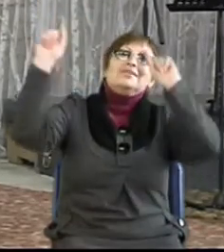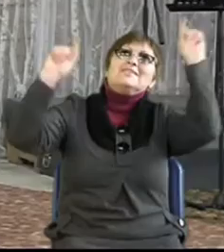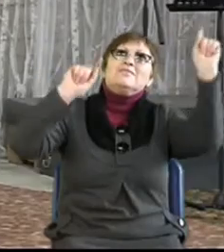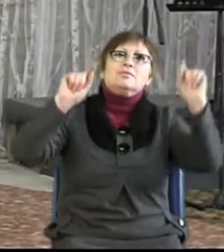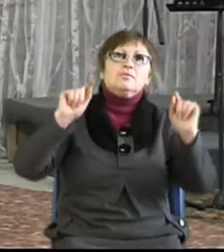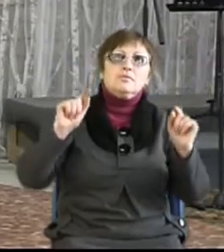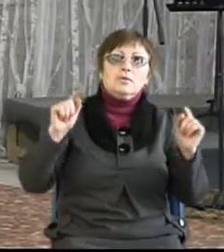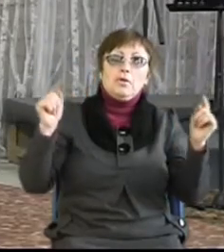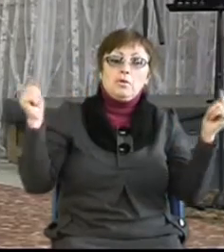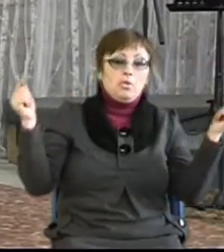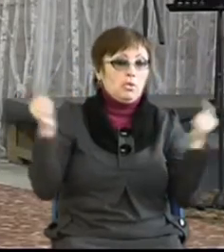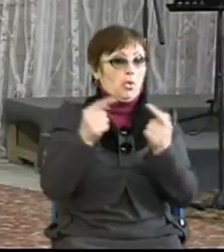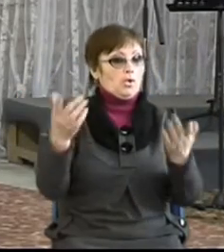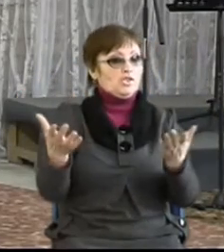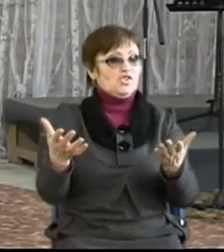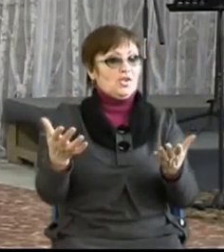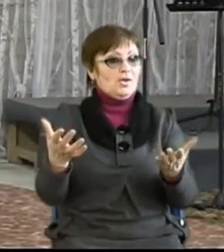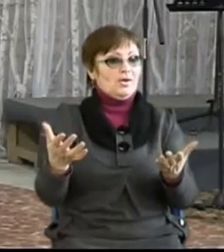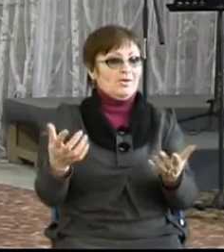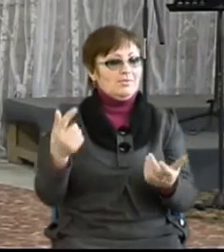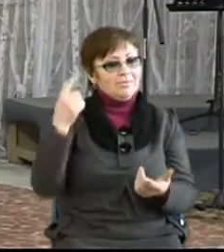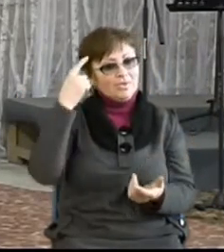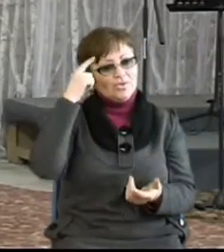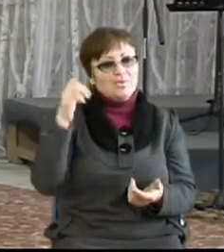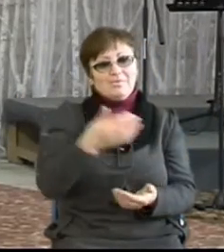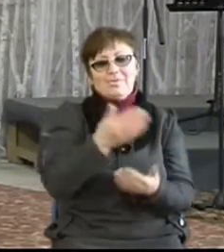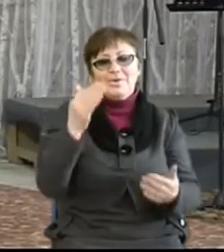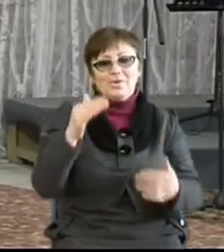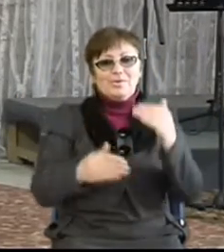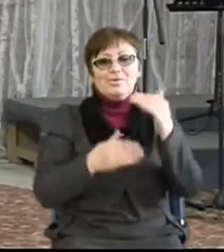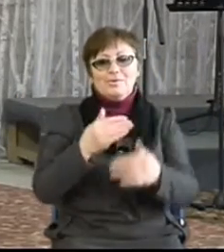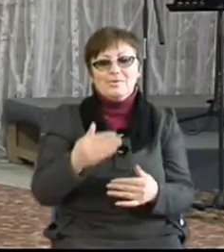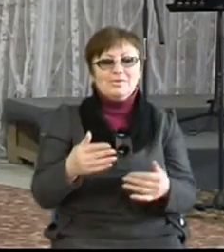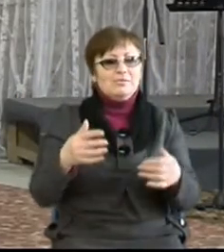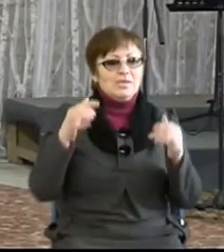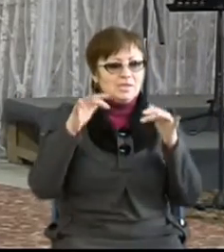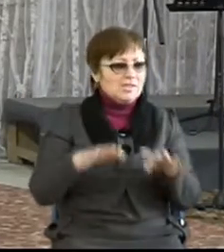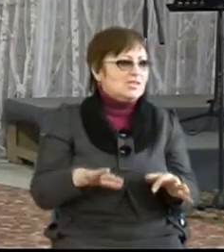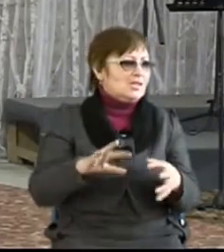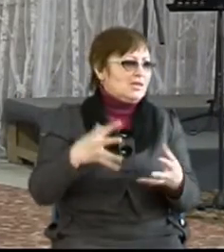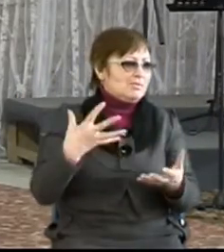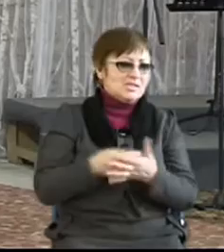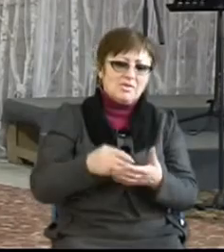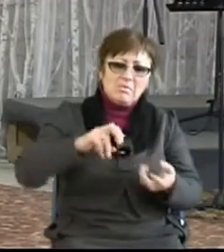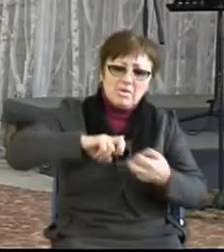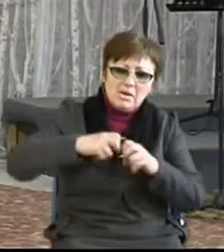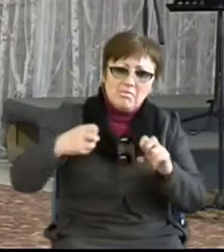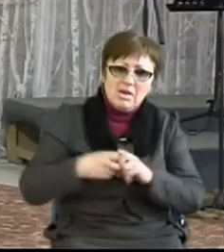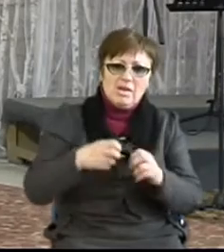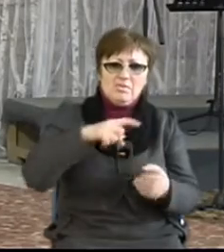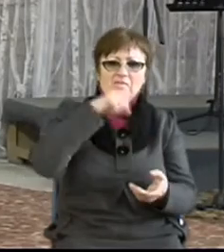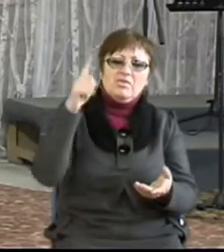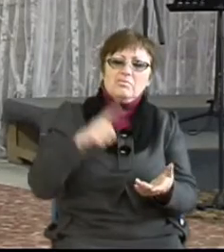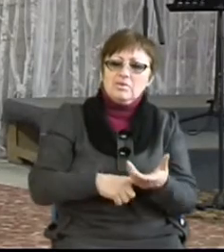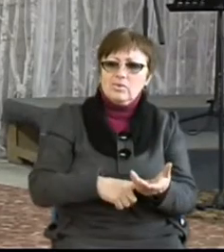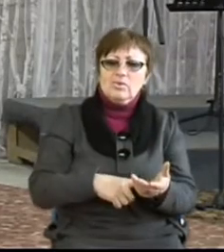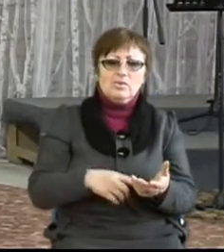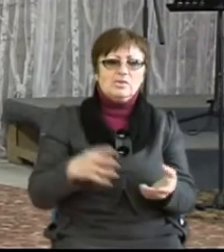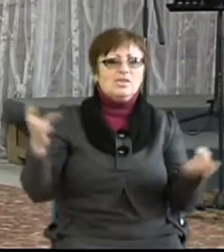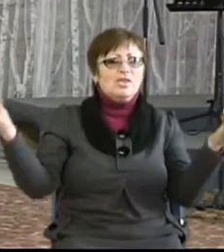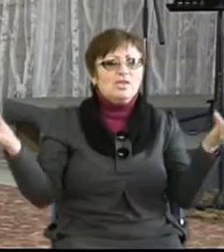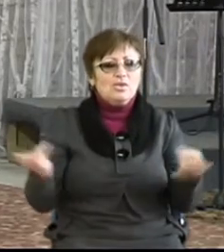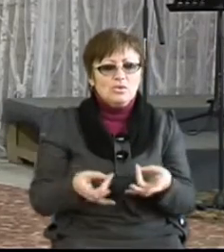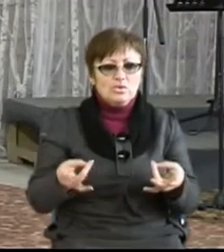да, точно. И потом я как-то подумал, что вот так мы ходим по жизни, да, решаем свои проблемы, свои вопросы,